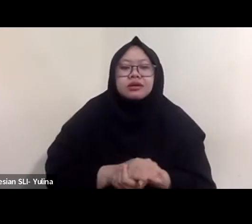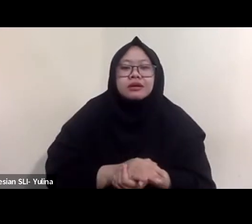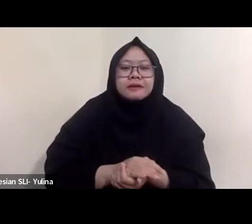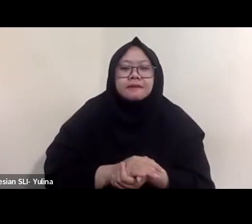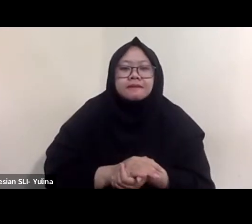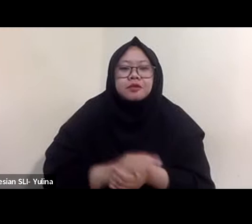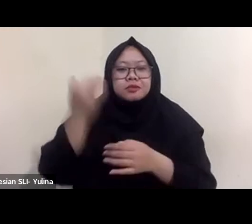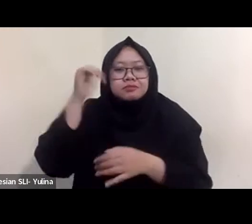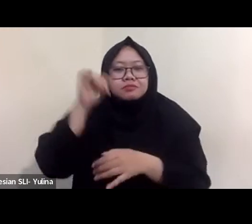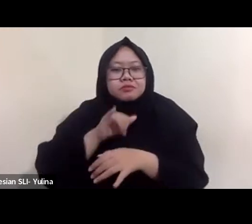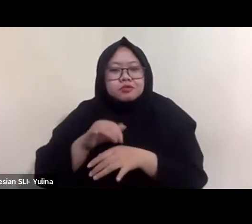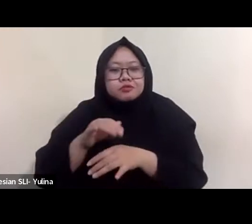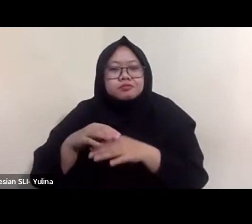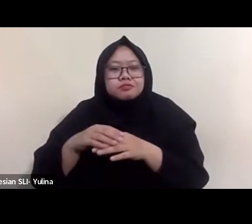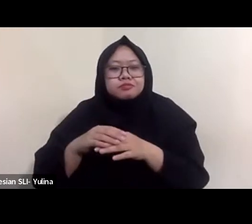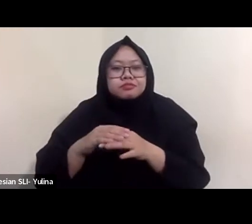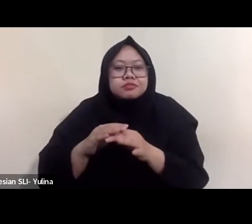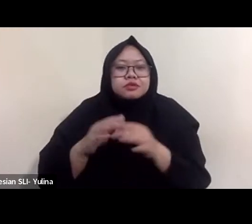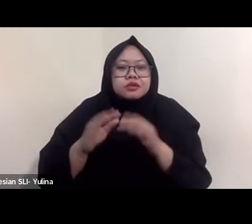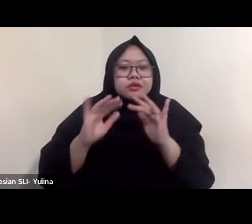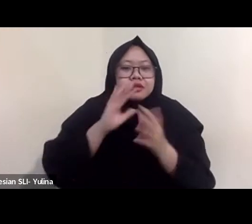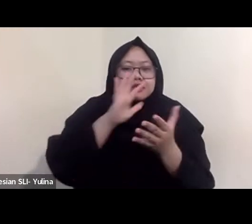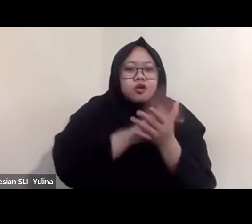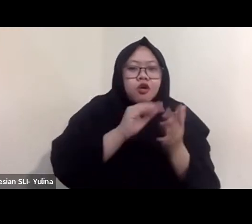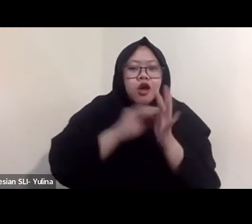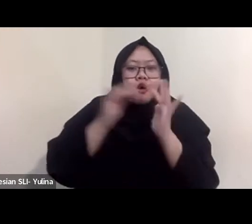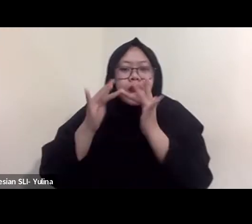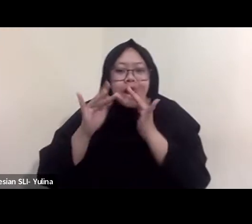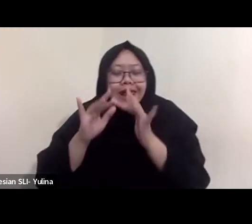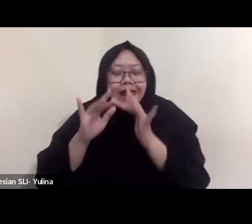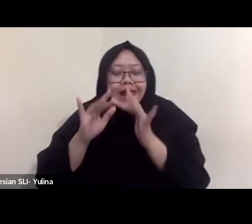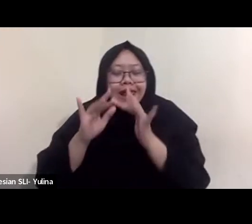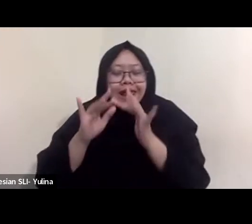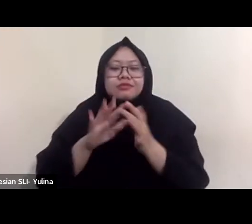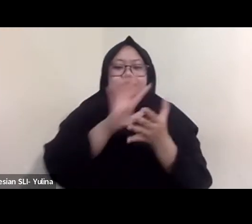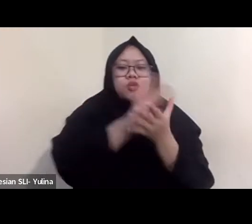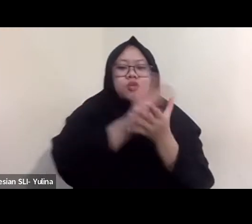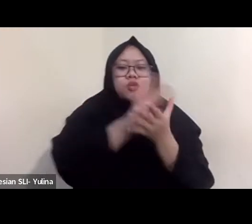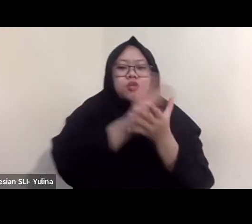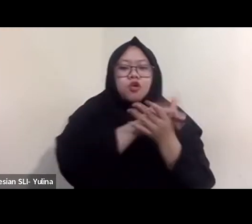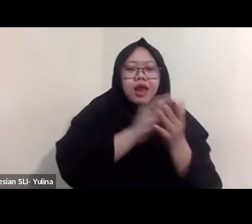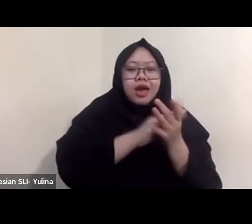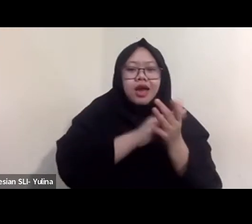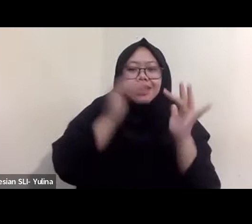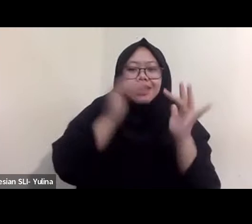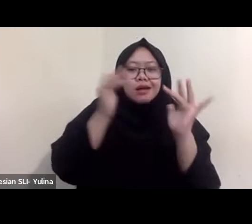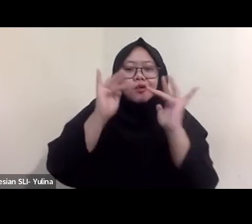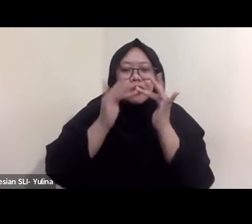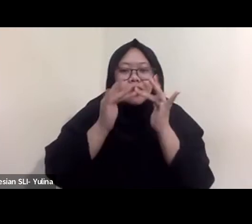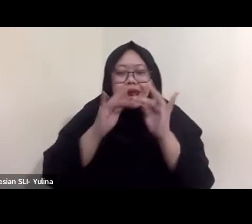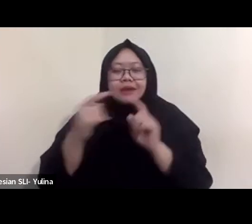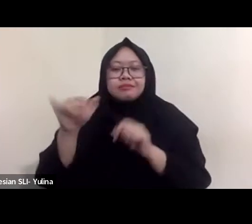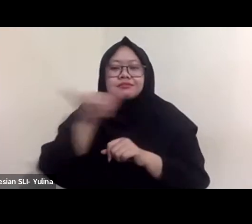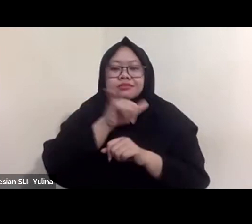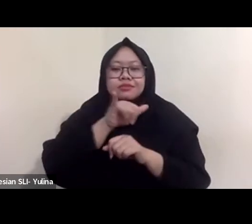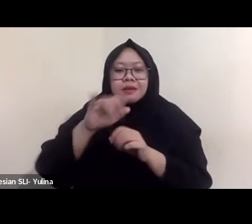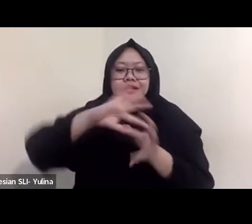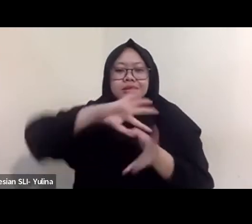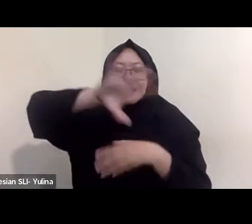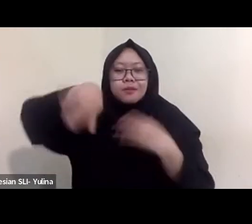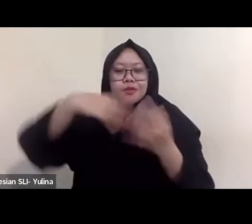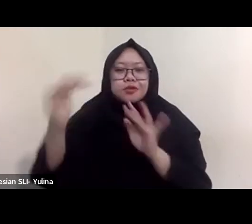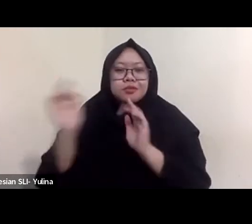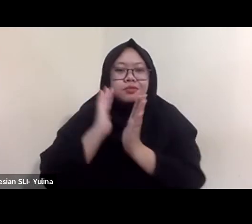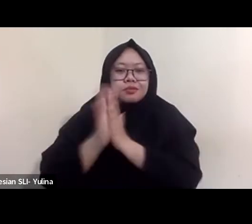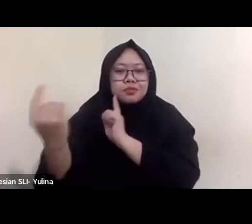sekolah online, hybrid, dan juga kesempatan kerja yang terbatas, keluarga lebih memilih untuk mengawinkan anak perempuan mereka